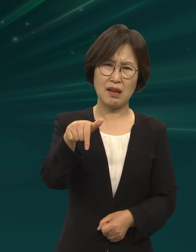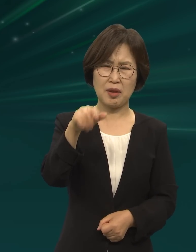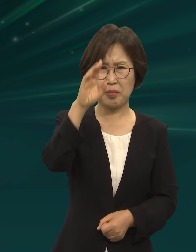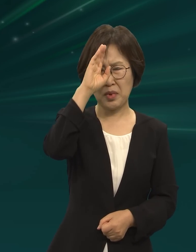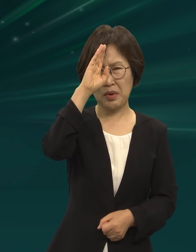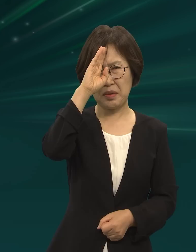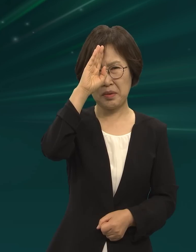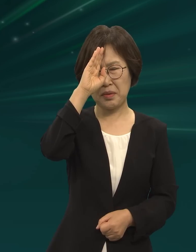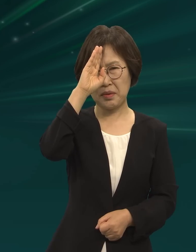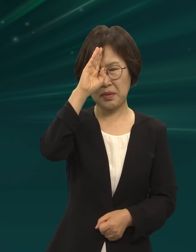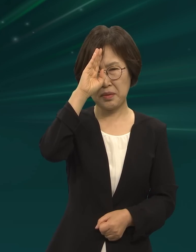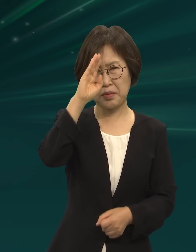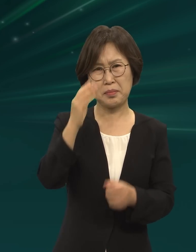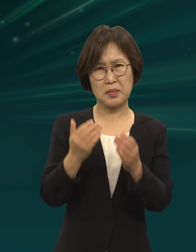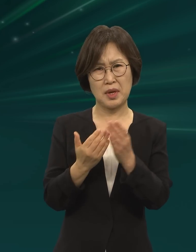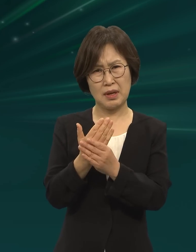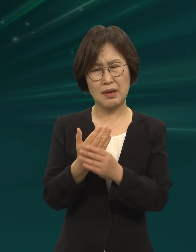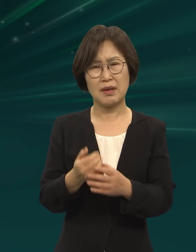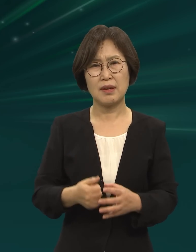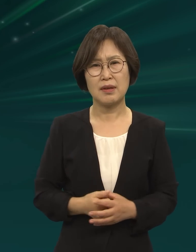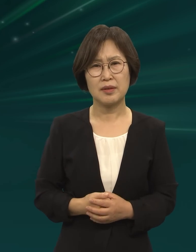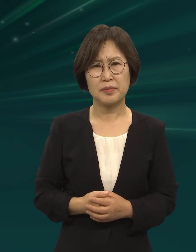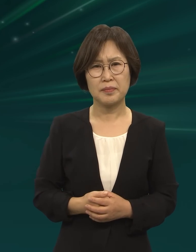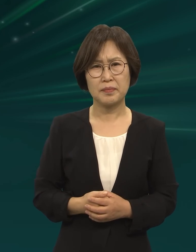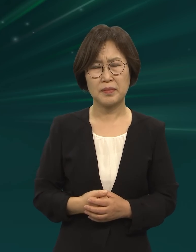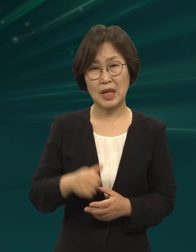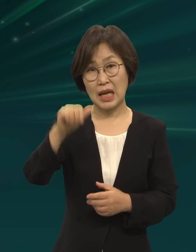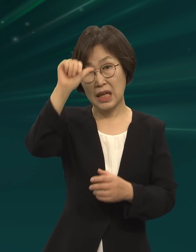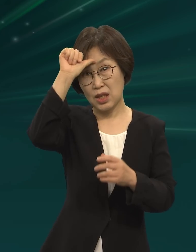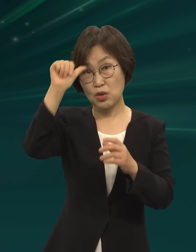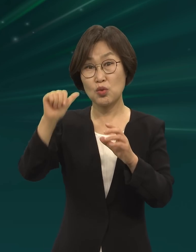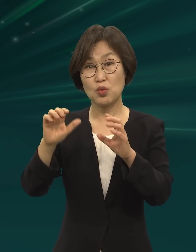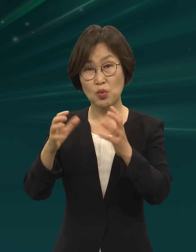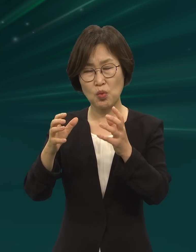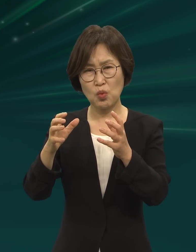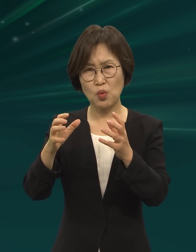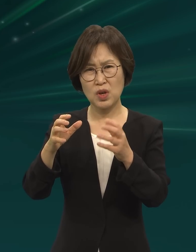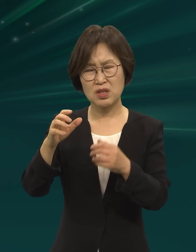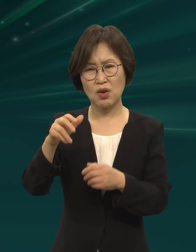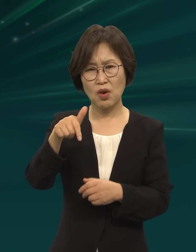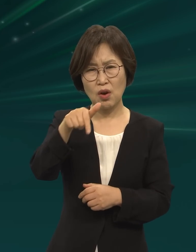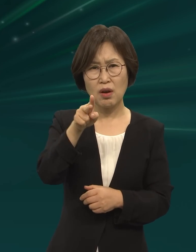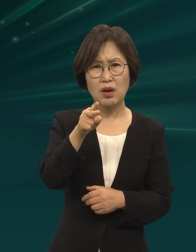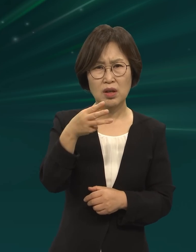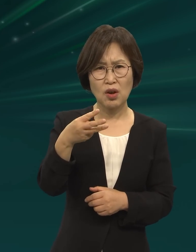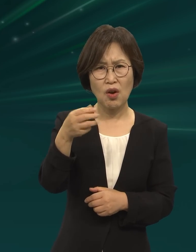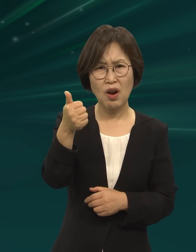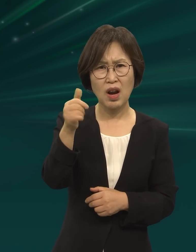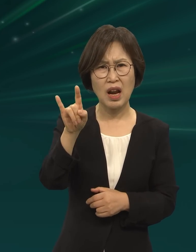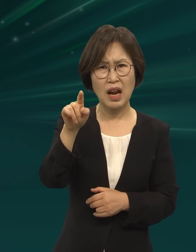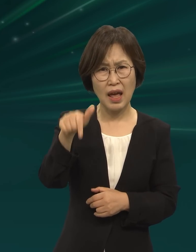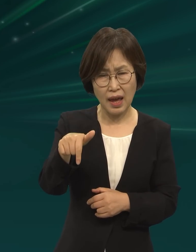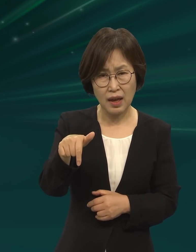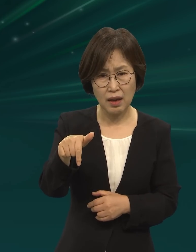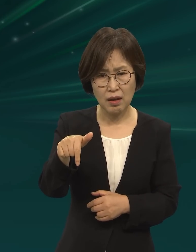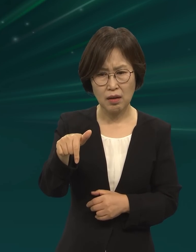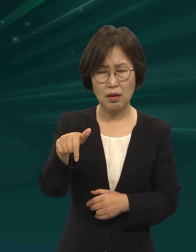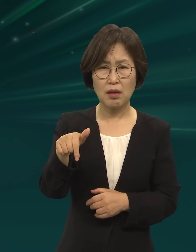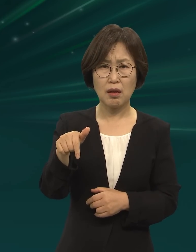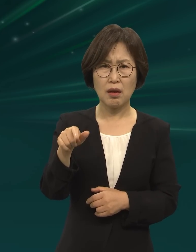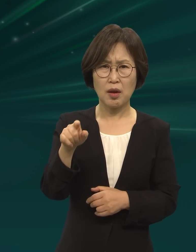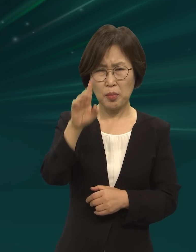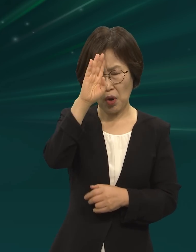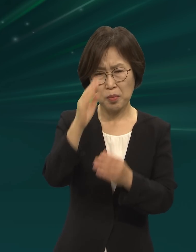한국의 결핵이 큰 병인지 모르지만은 인도에서는 너무 나쁜 질병입니다. 가족끼리도 같이 못 먹고 따로